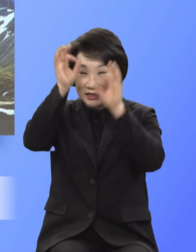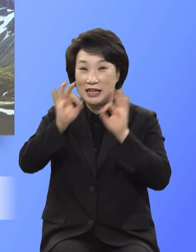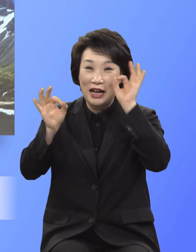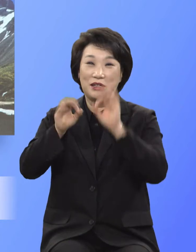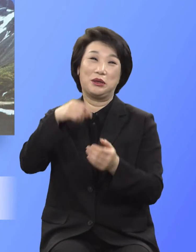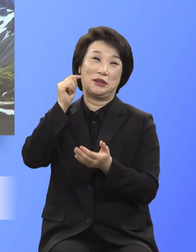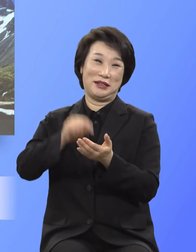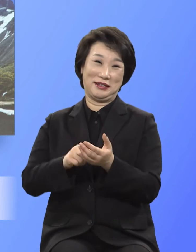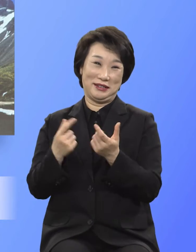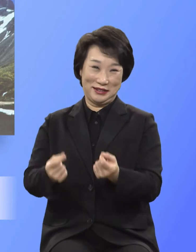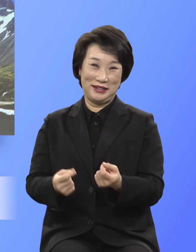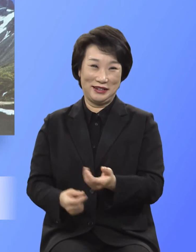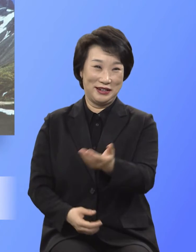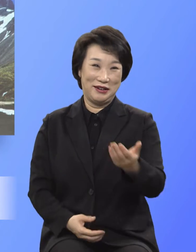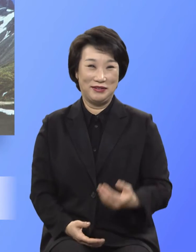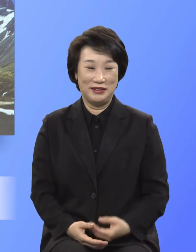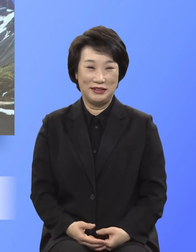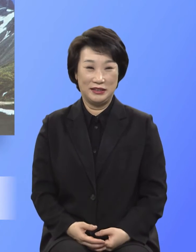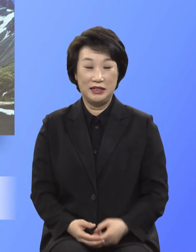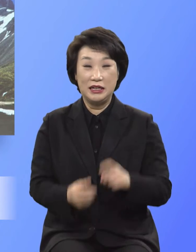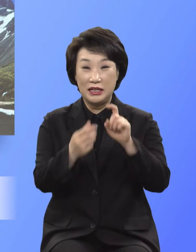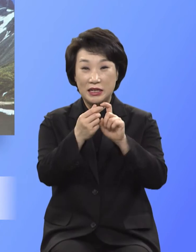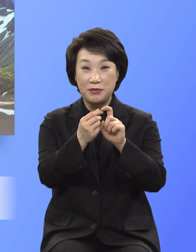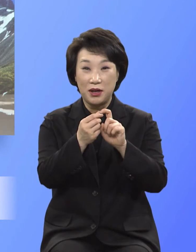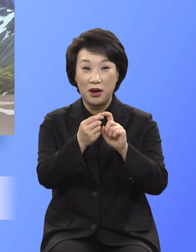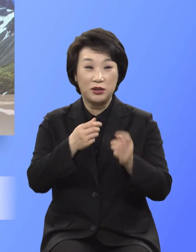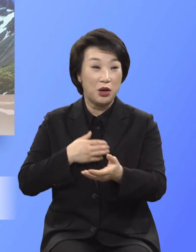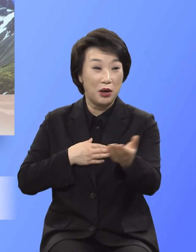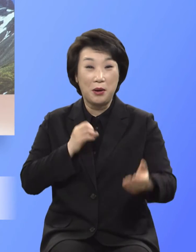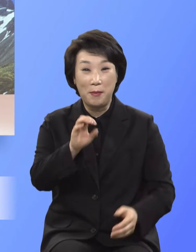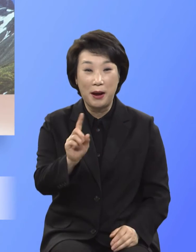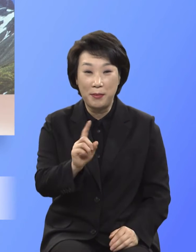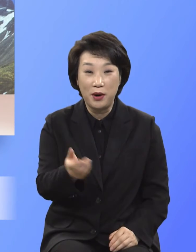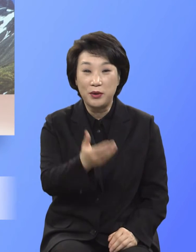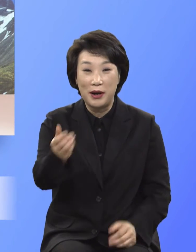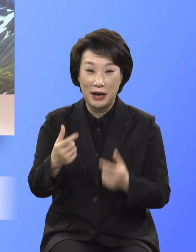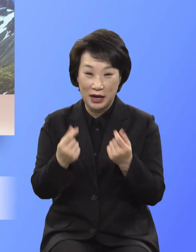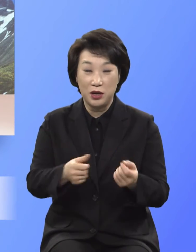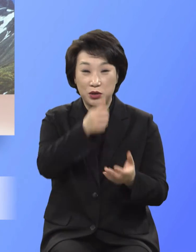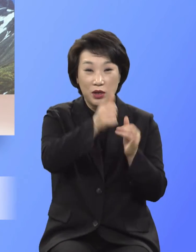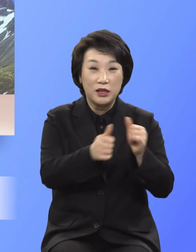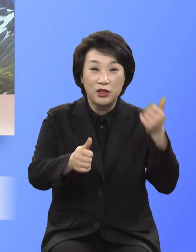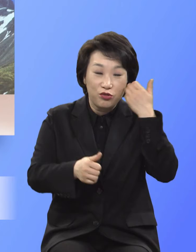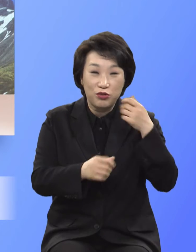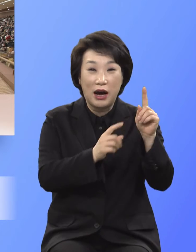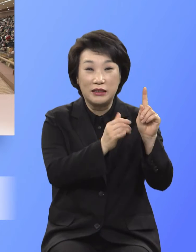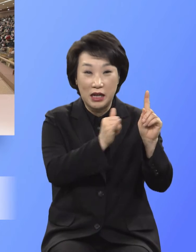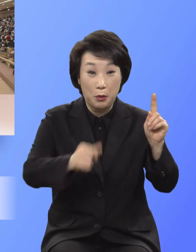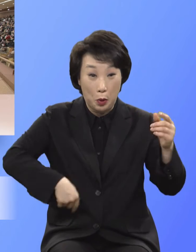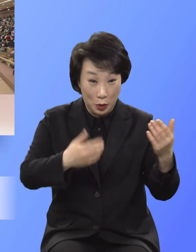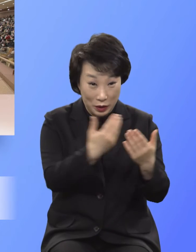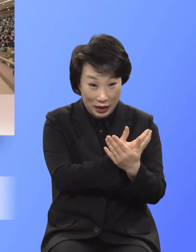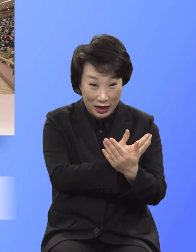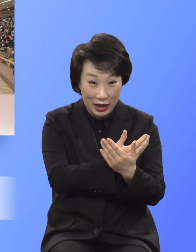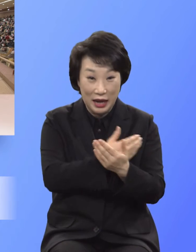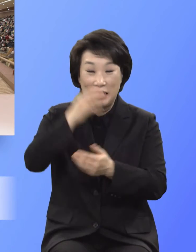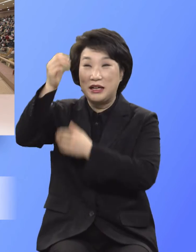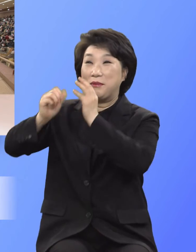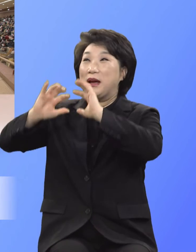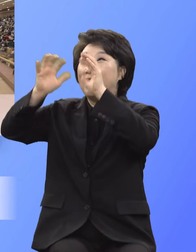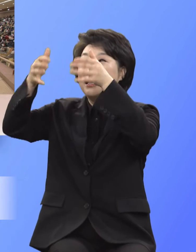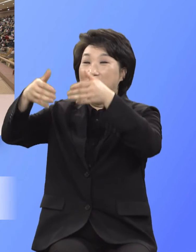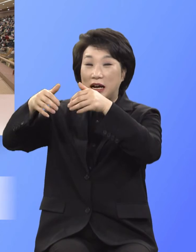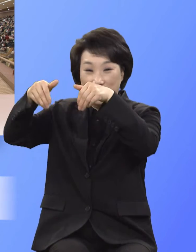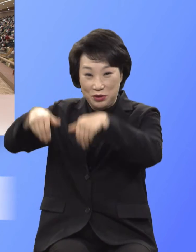찾자는 것입니다. 10절에 내가 너에게 이르노니 이같이 죄인 하나가 회개하면